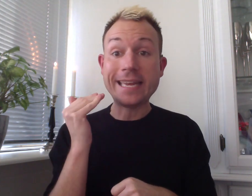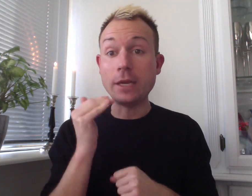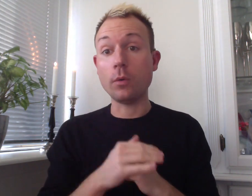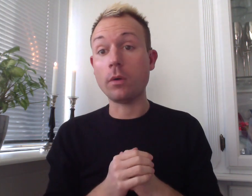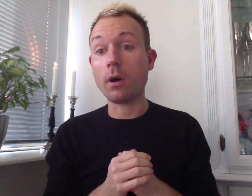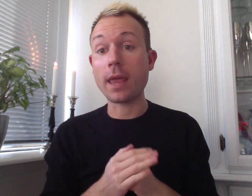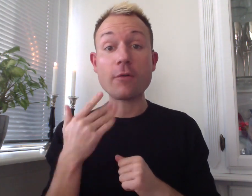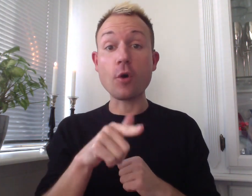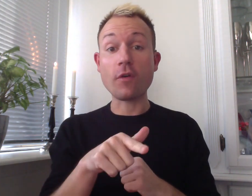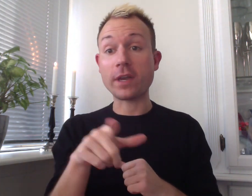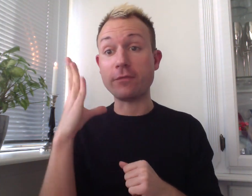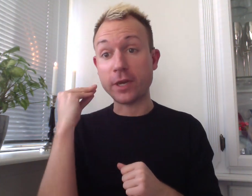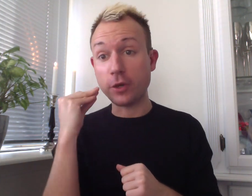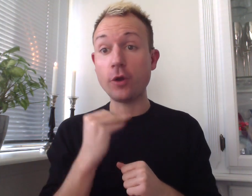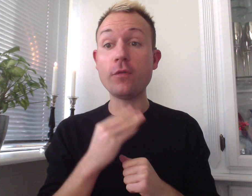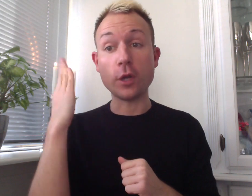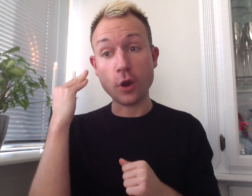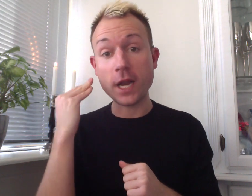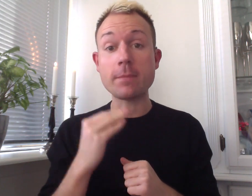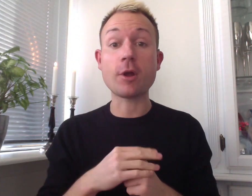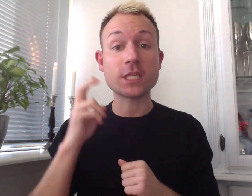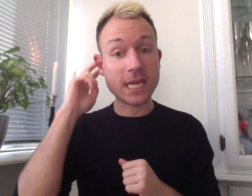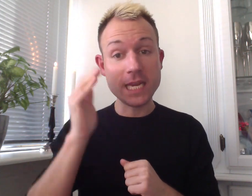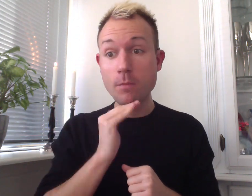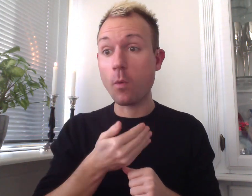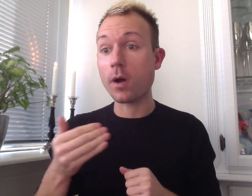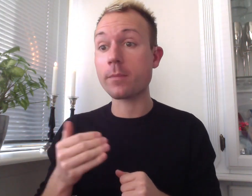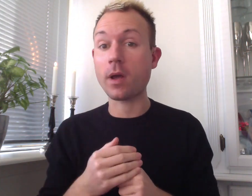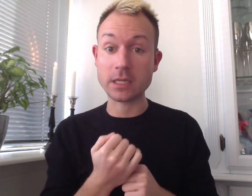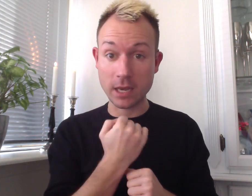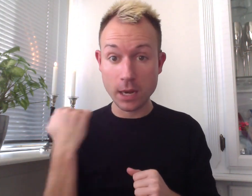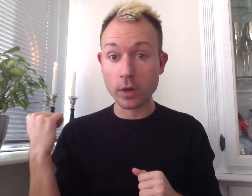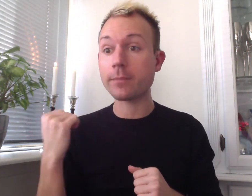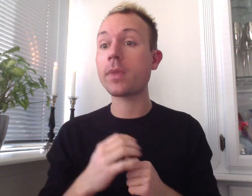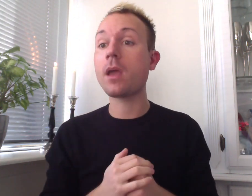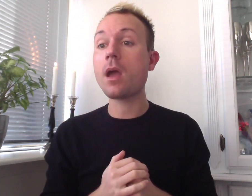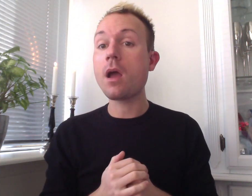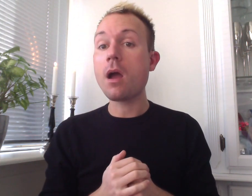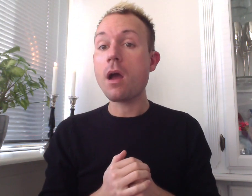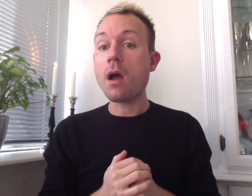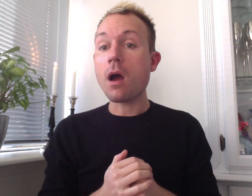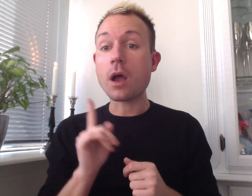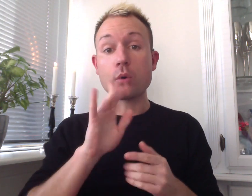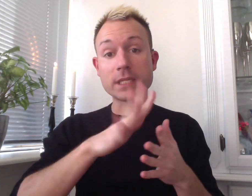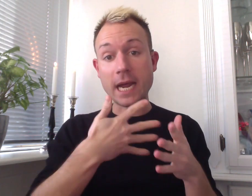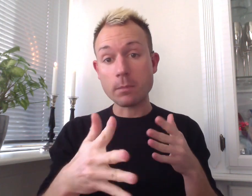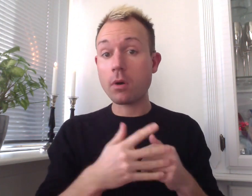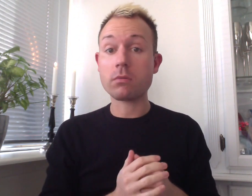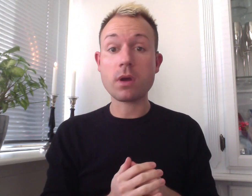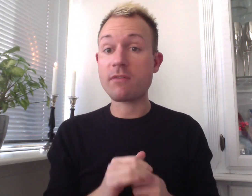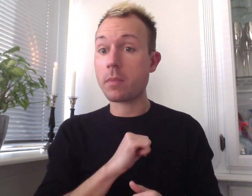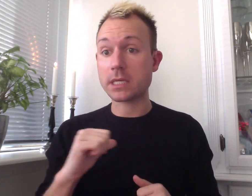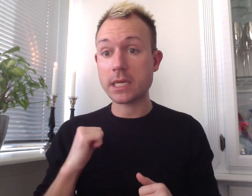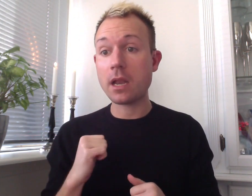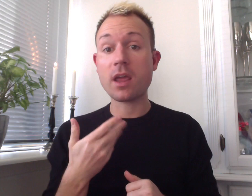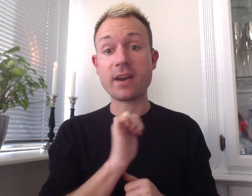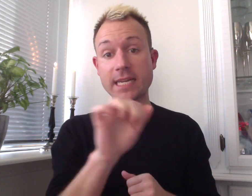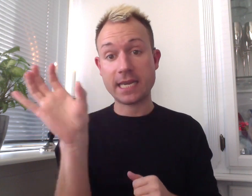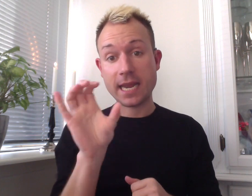naive, og jeg er jo for de døde, for de hører hende, og se i brugeren, og der er eleverne. og jeg kunne tegnsprog, og jeg var mig selv, og jeg var deres lærer.